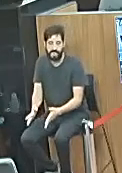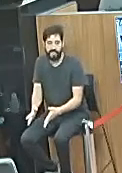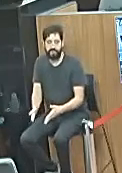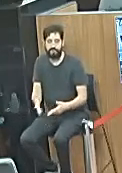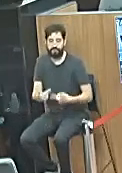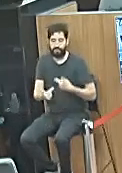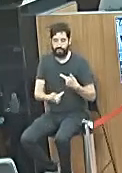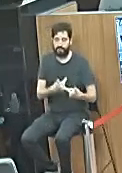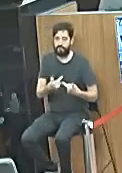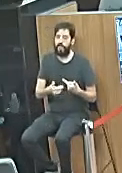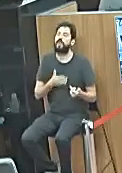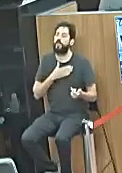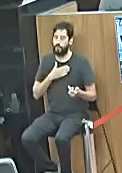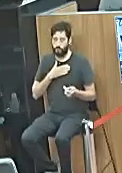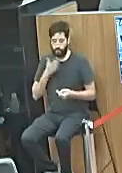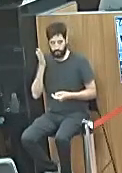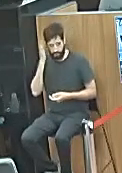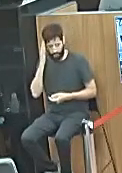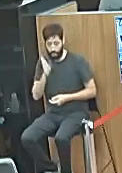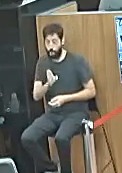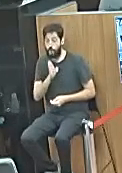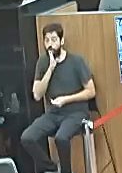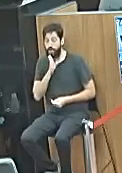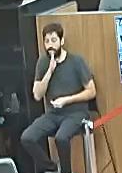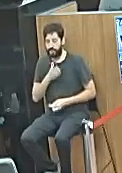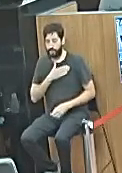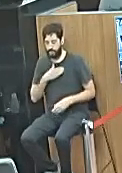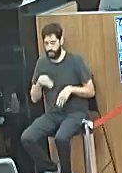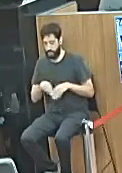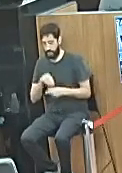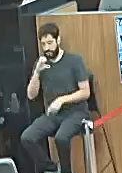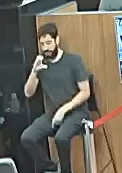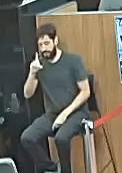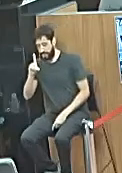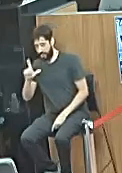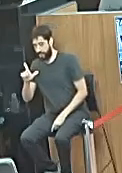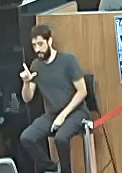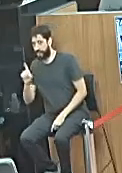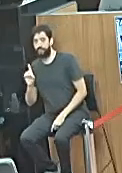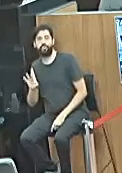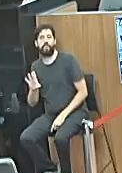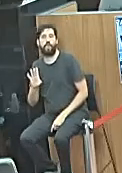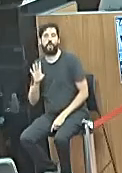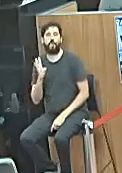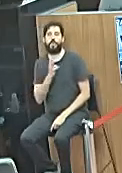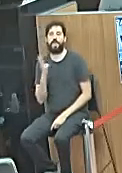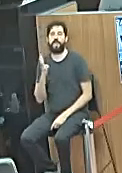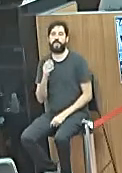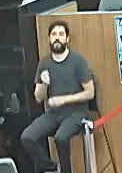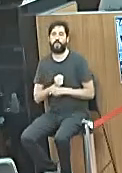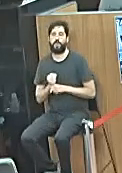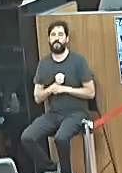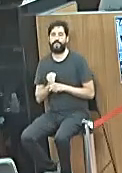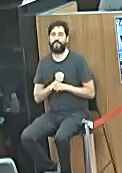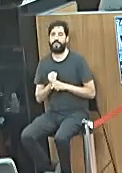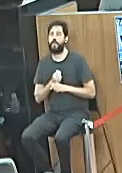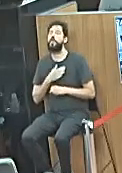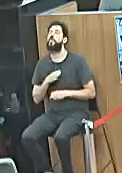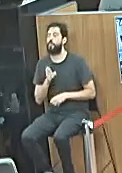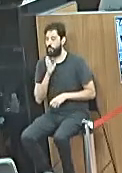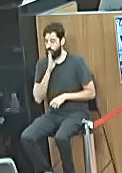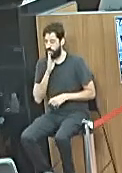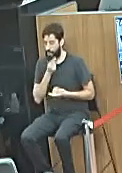falo com conhecimento de causa estou na cdl a apenas 44 anos conheço bem o